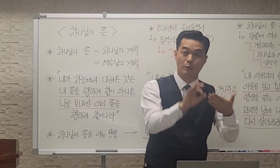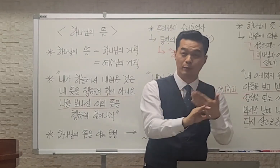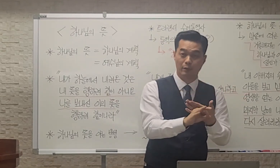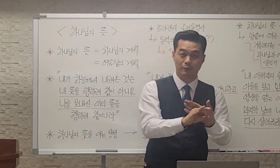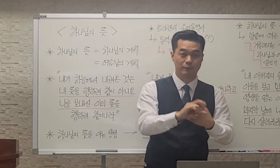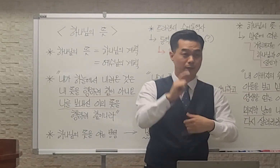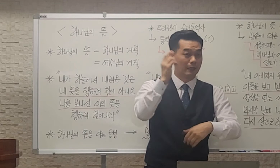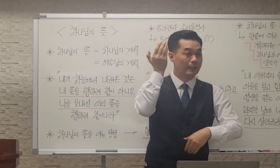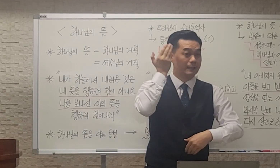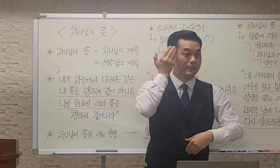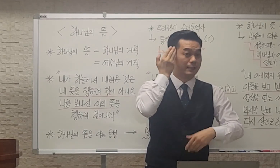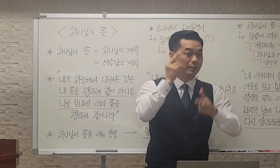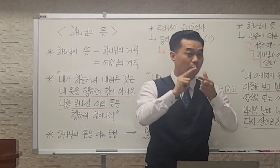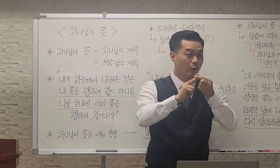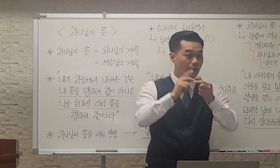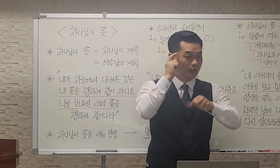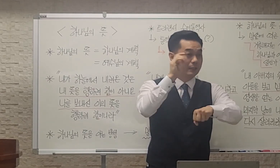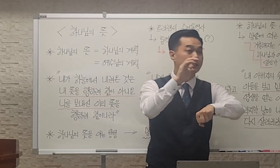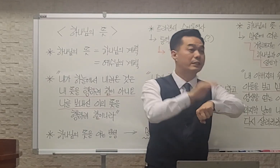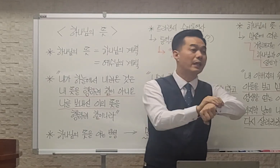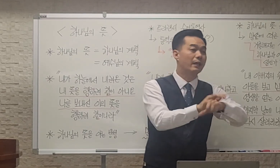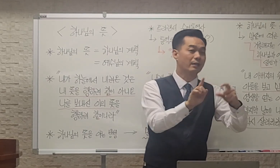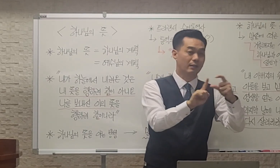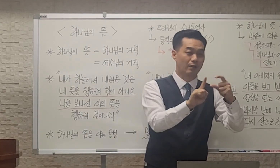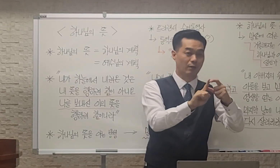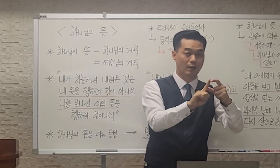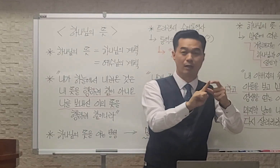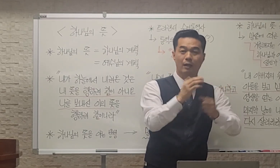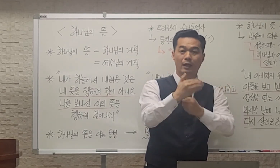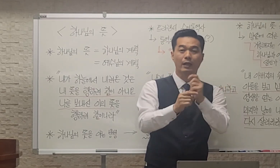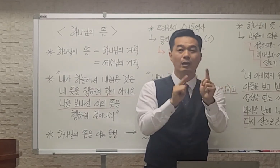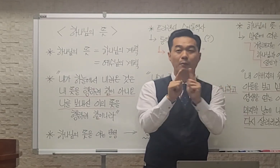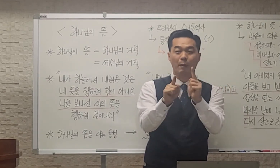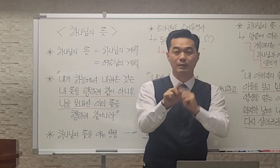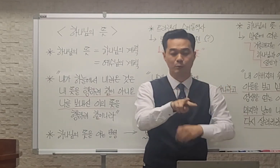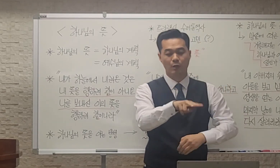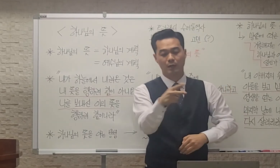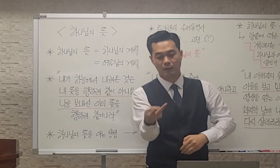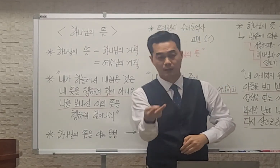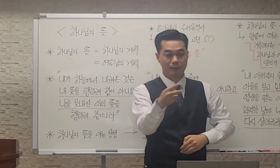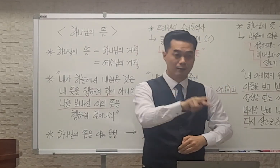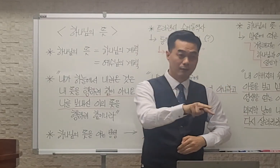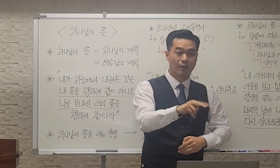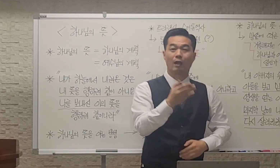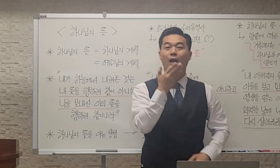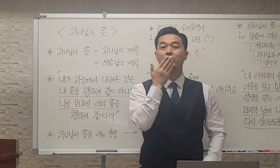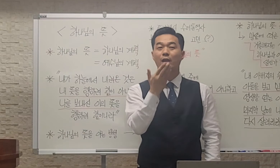보면 지식과 지혜라는 단어가 하나님의 말씀과 가능해요.